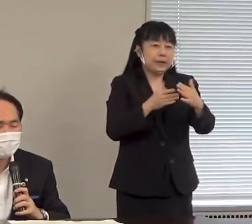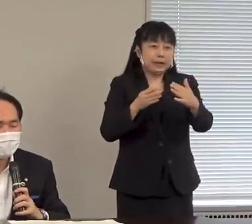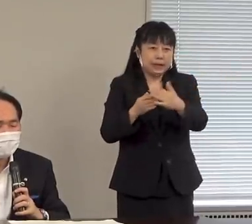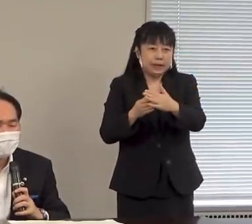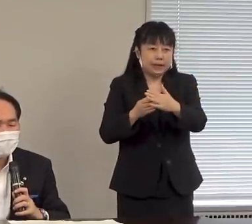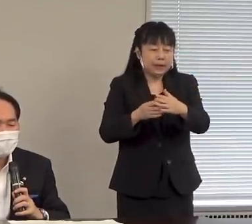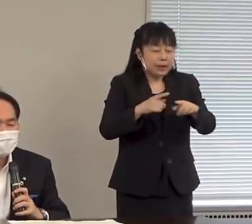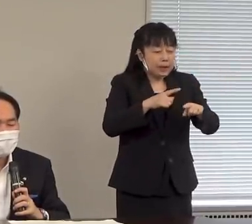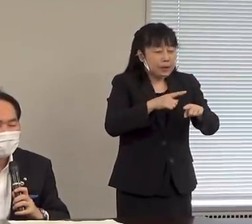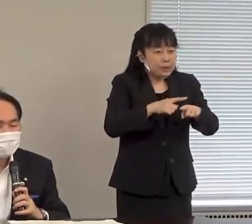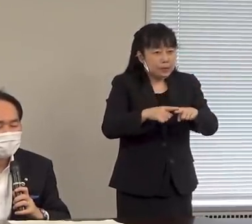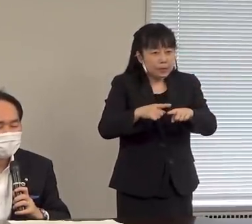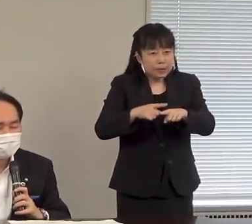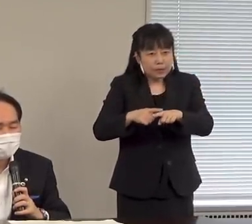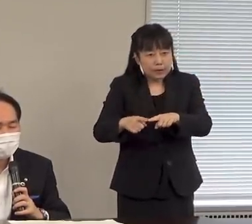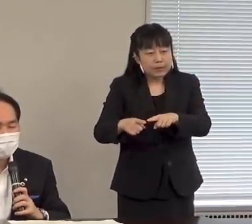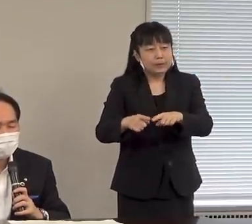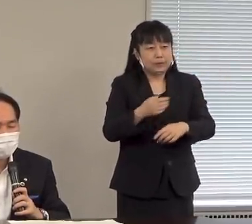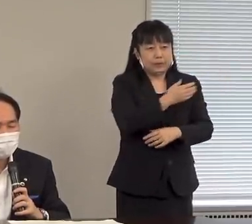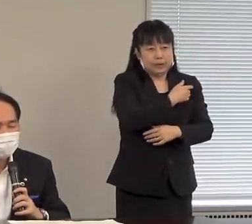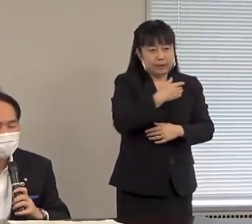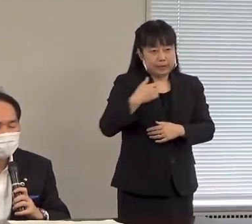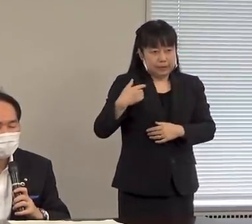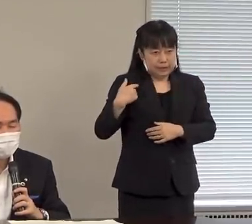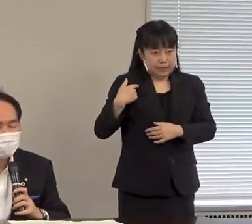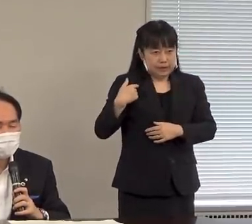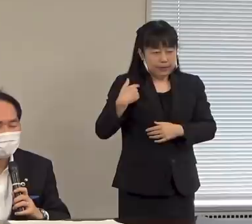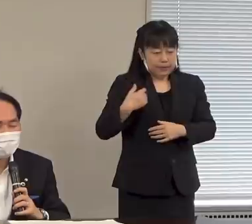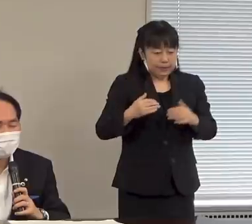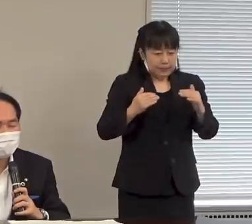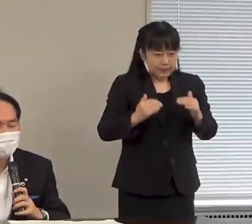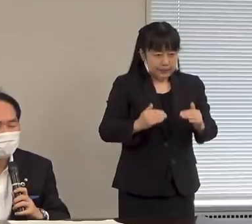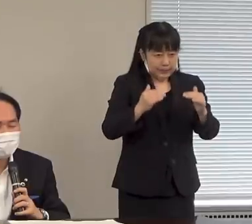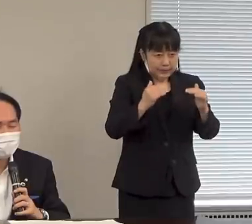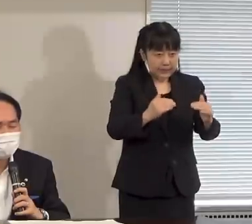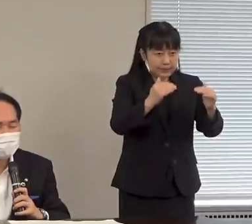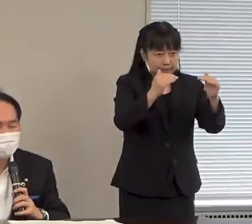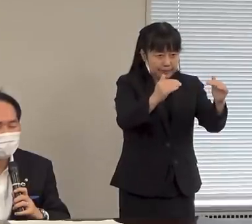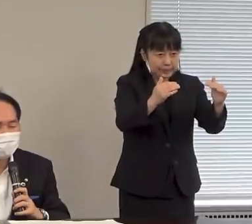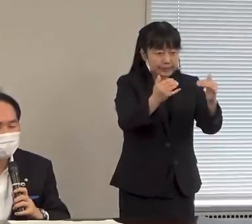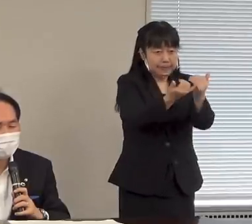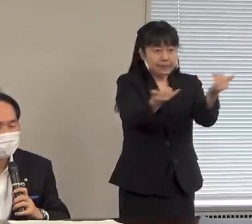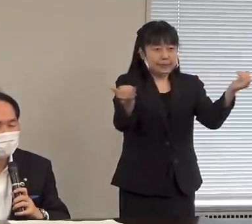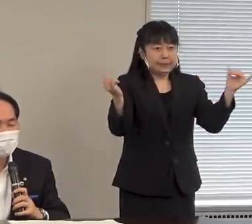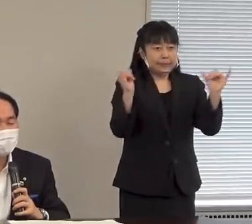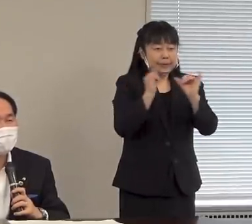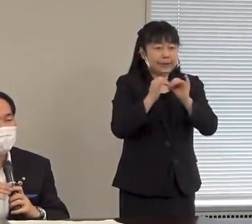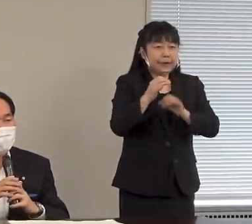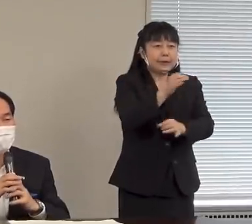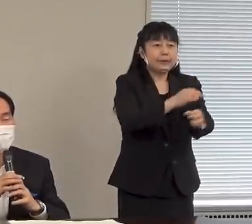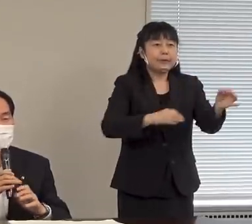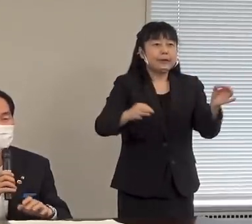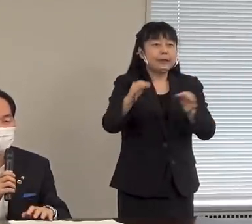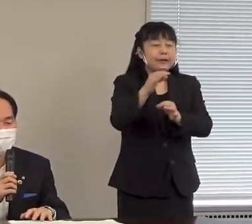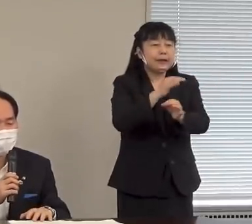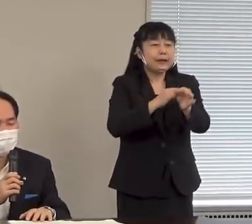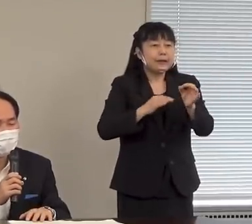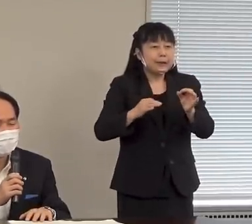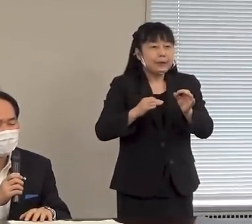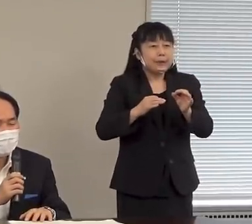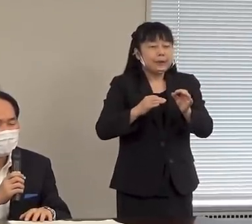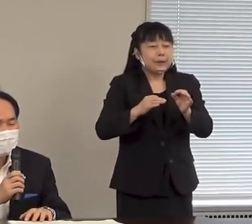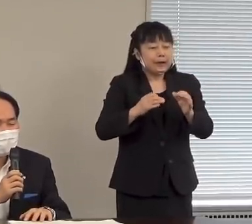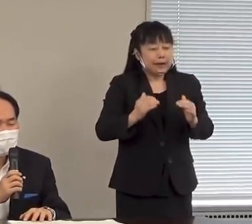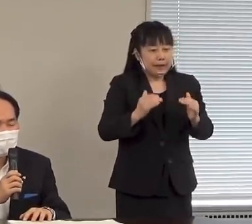ながら、段階的に社会経済の活動レベルを引き上げていくということにしておりま